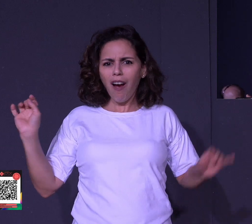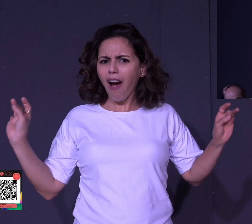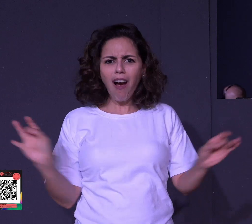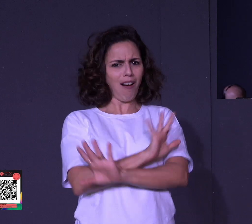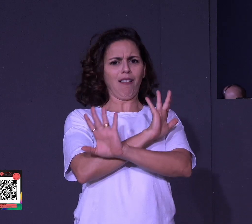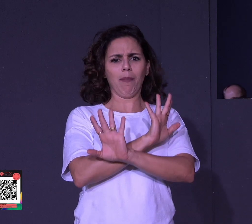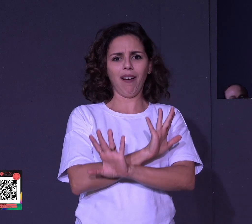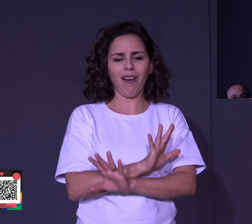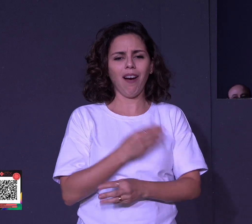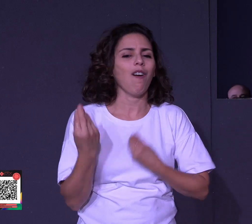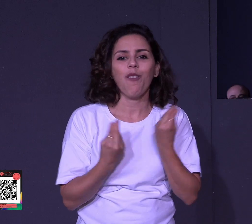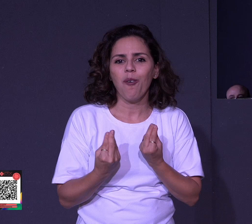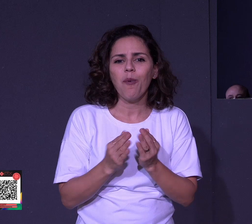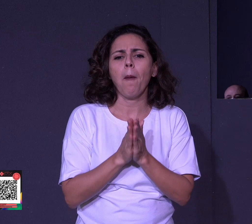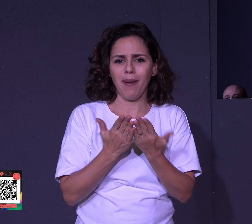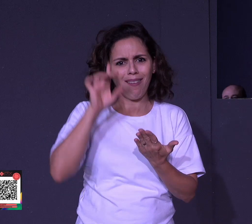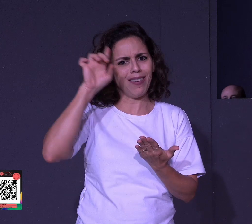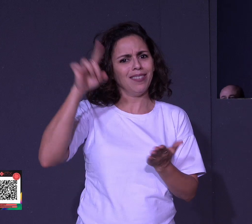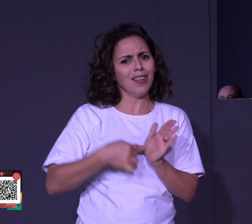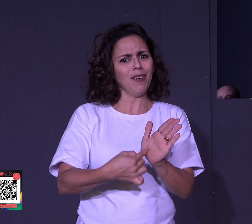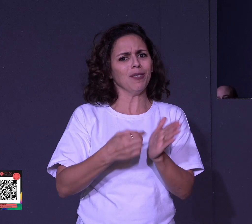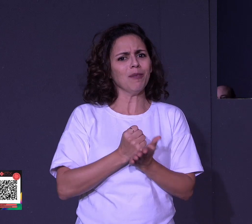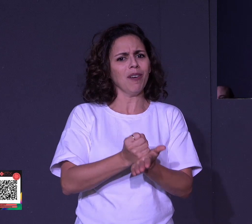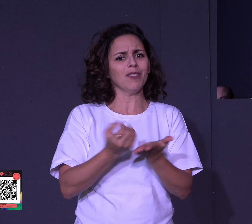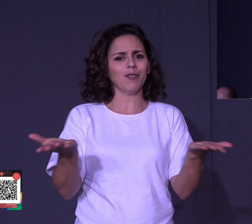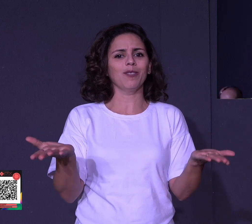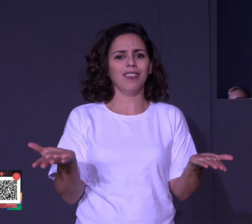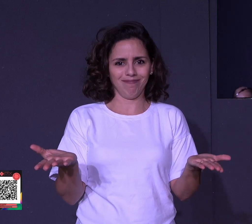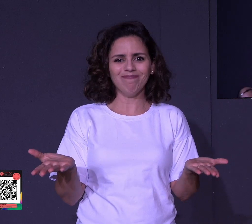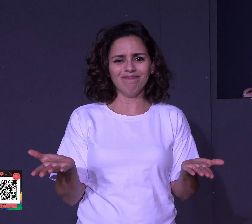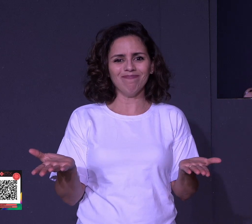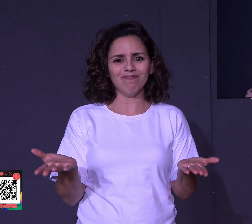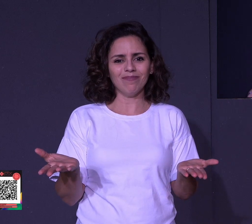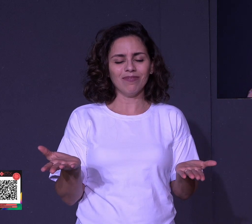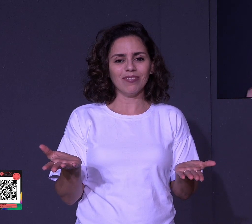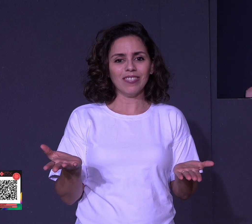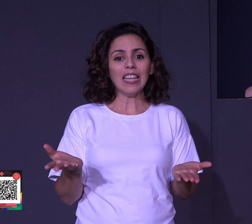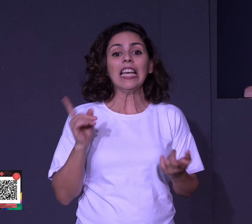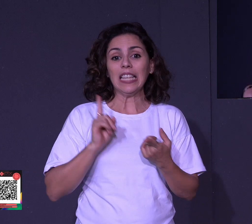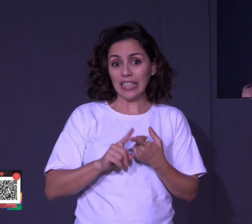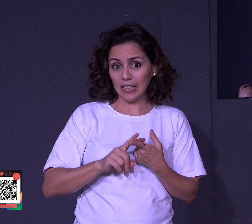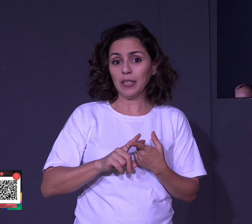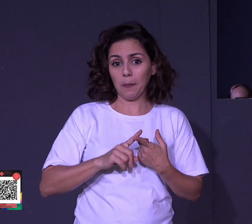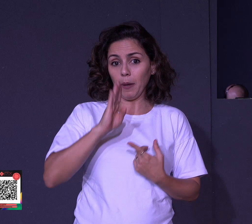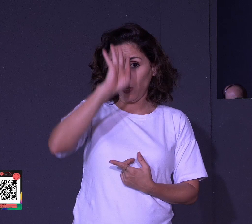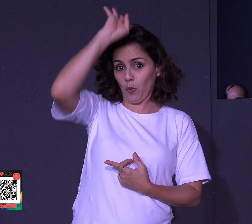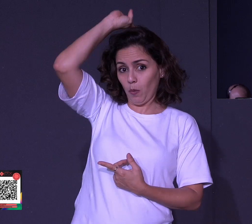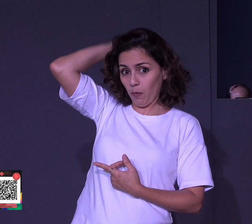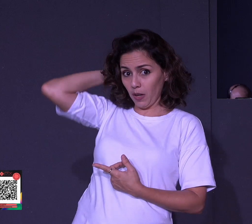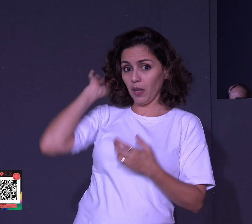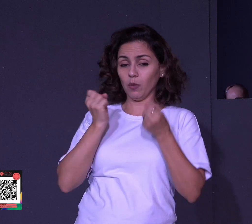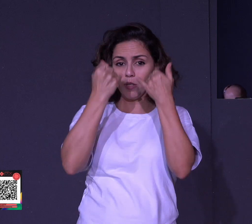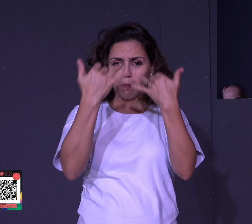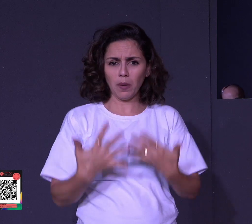Paulo diz isso. Romanos capítulo 12, verso 2. Não vos conformeis com este século,